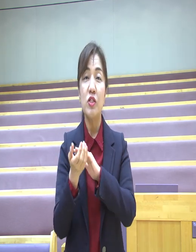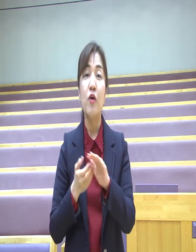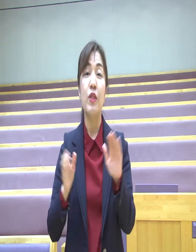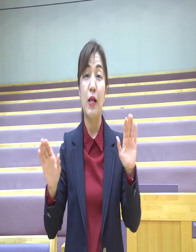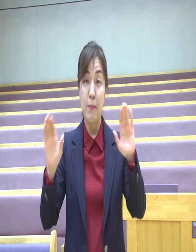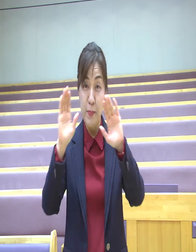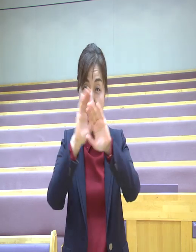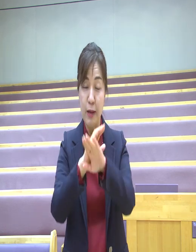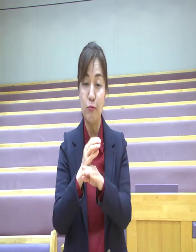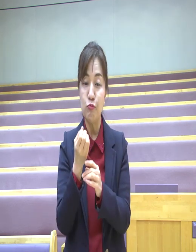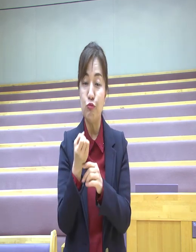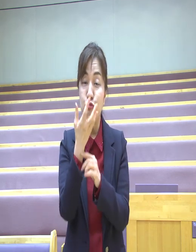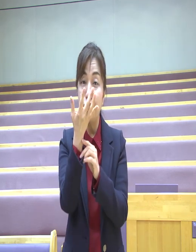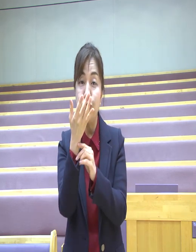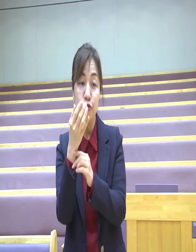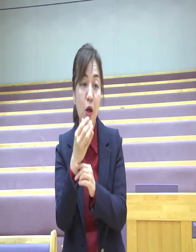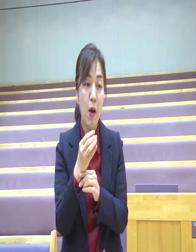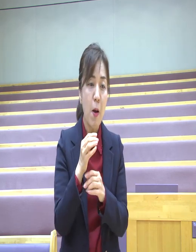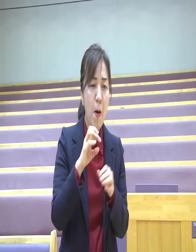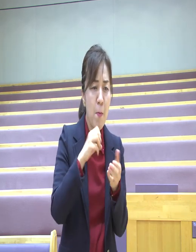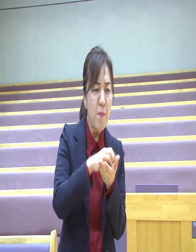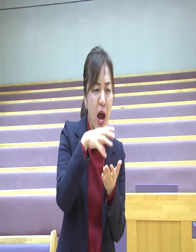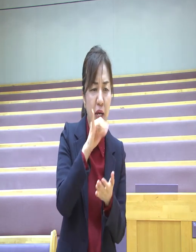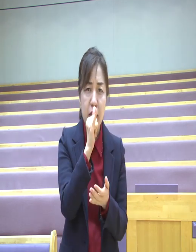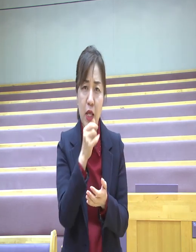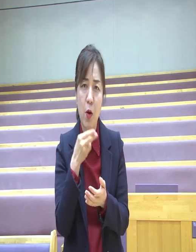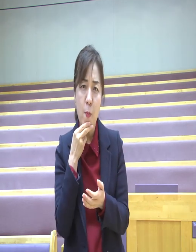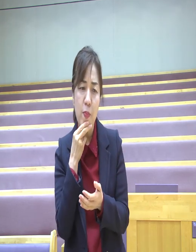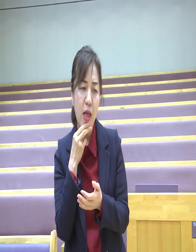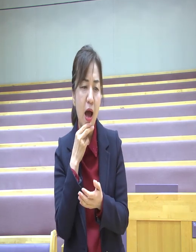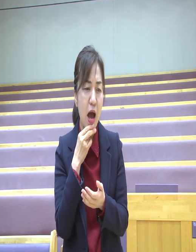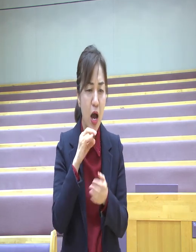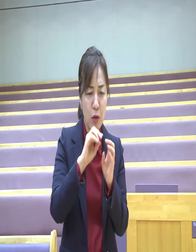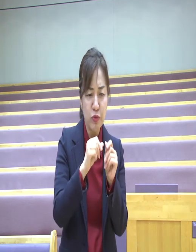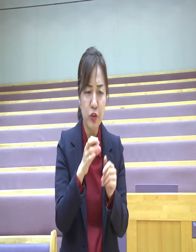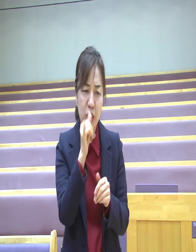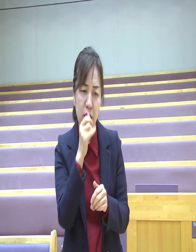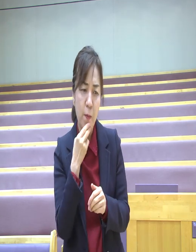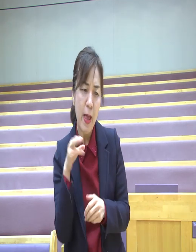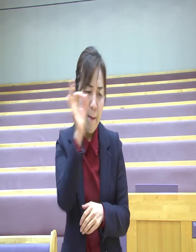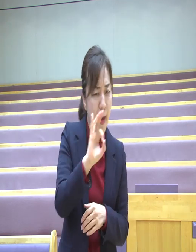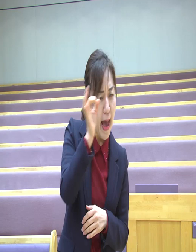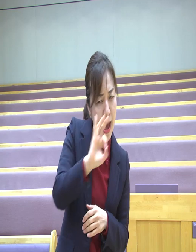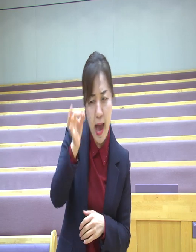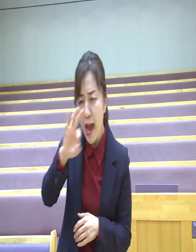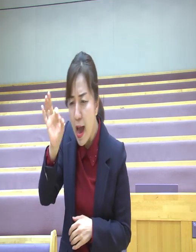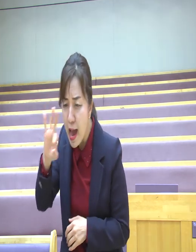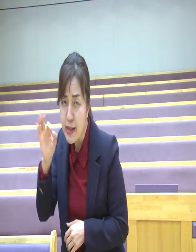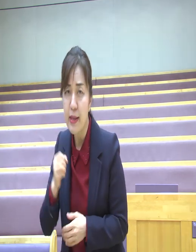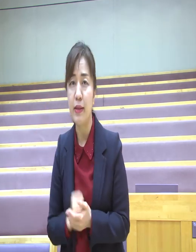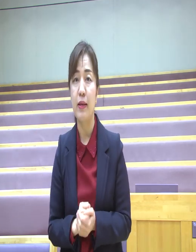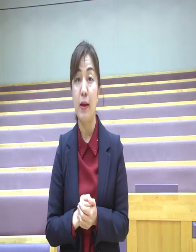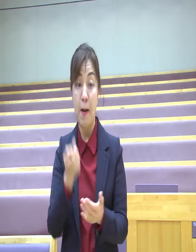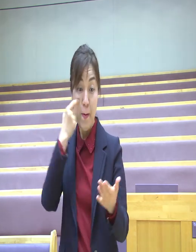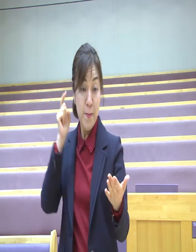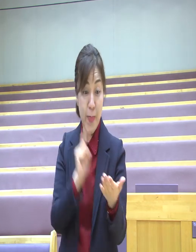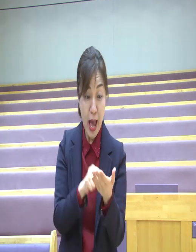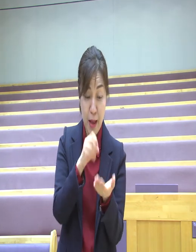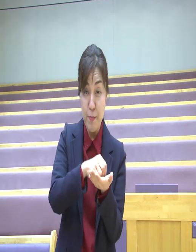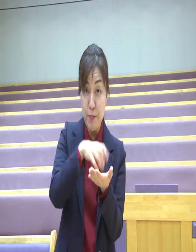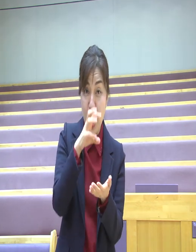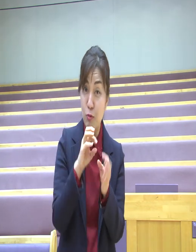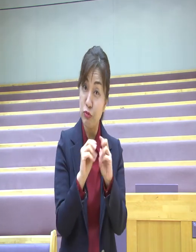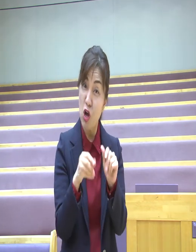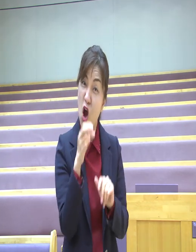모든 유대인들은 램프에 불을 켜고 빵 부스러기라도 집안에 있지 않은지를 샅샅이 뒤집니다.